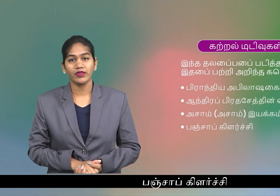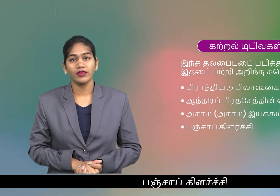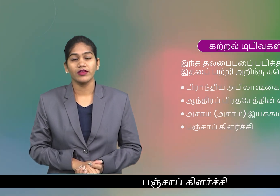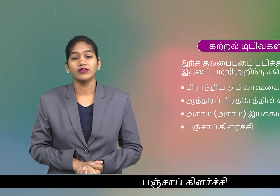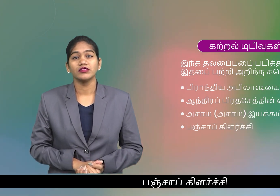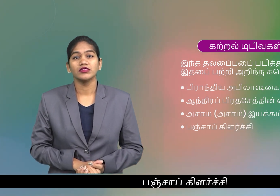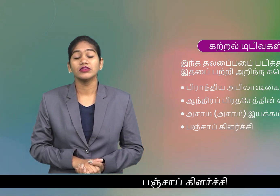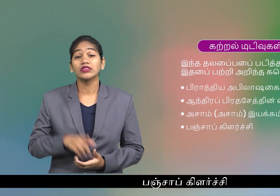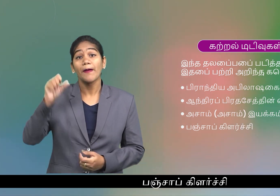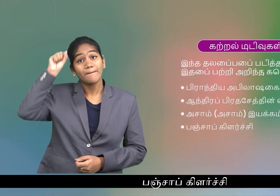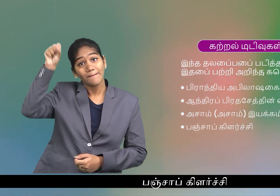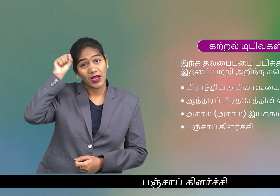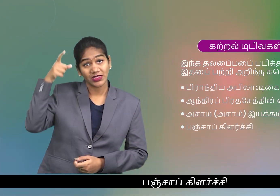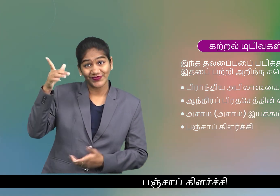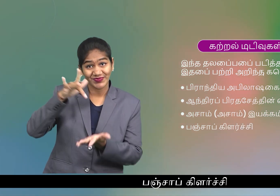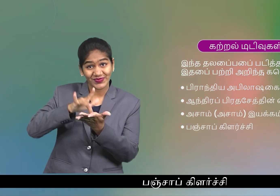பஞ்சாப் கிளர்ச்சி.